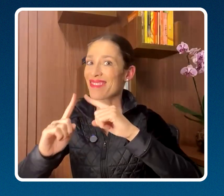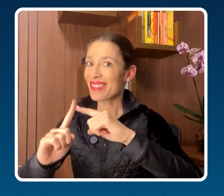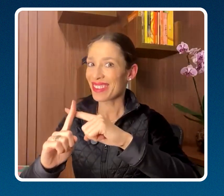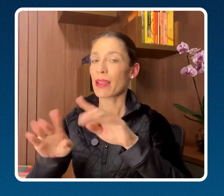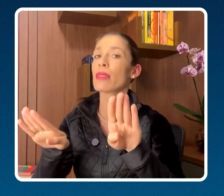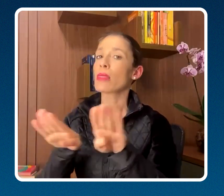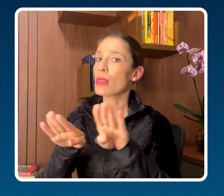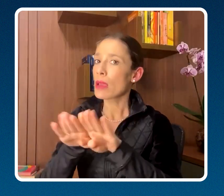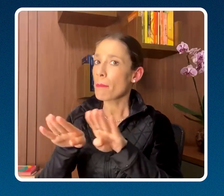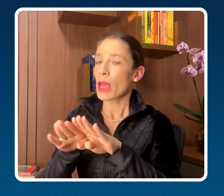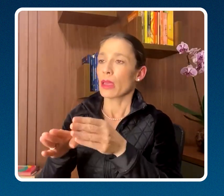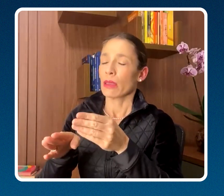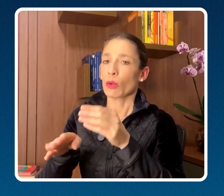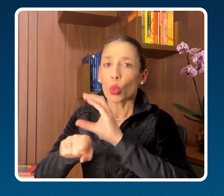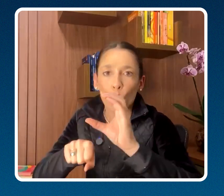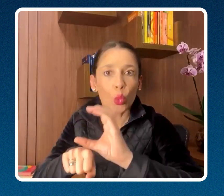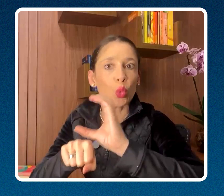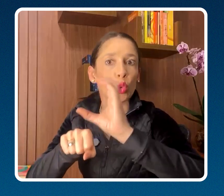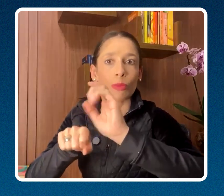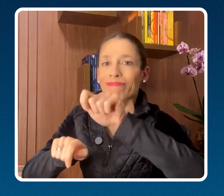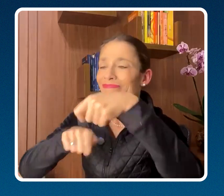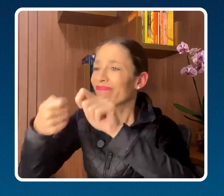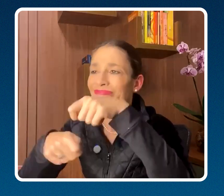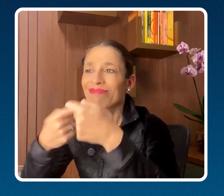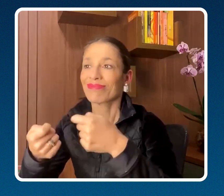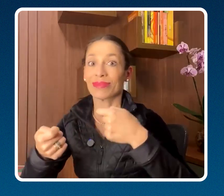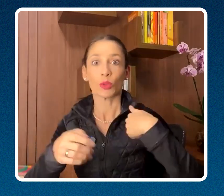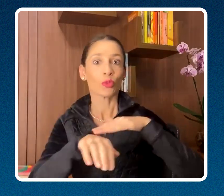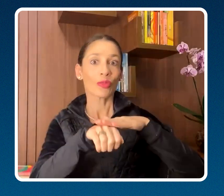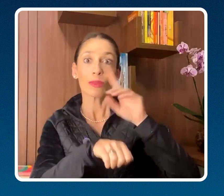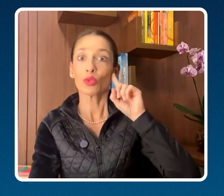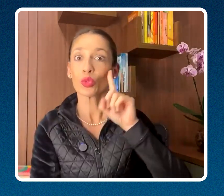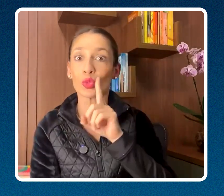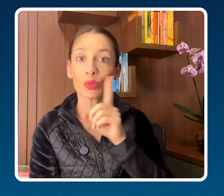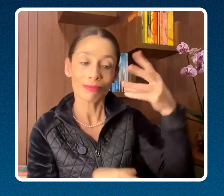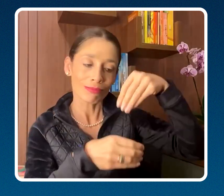Comecei a conhecer alguns sinais e conversava com os surdos na igreja, mas